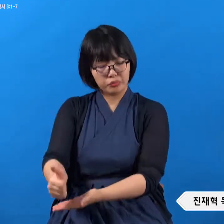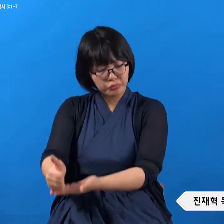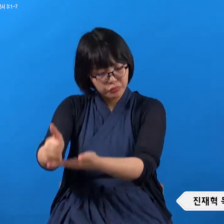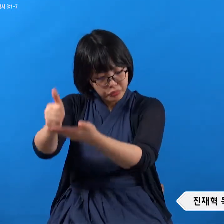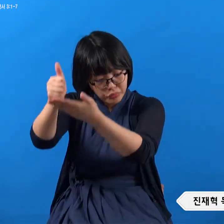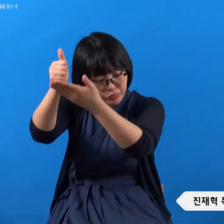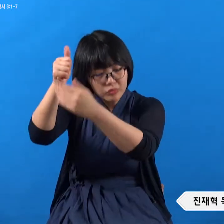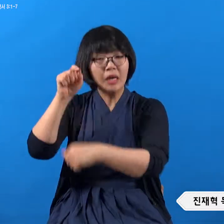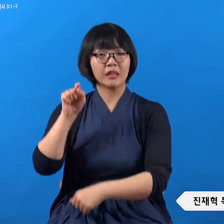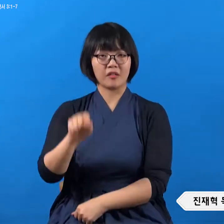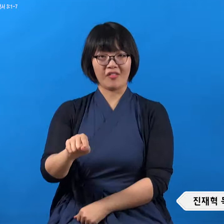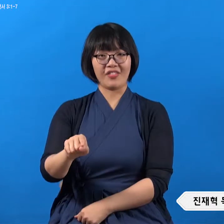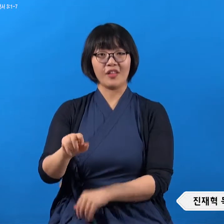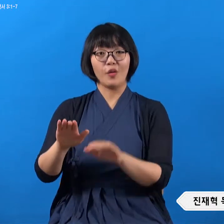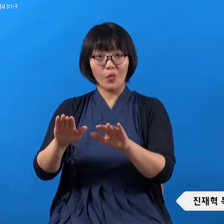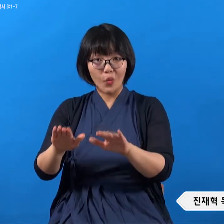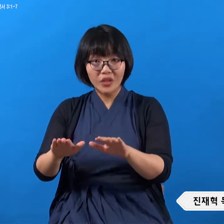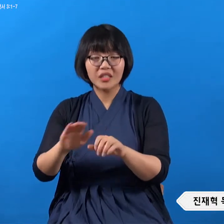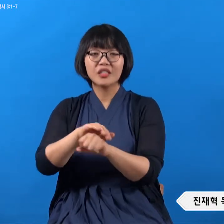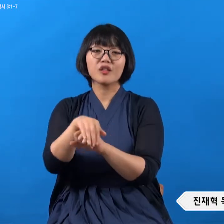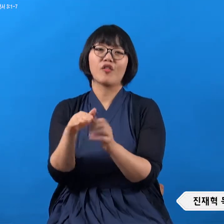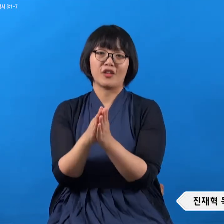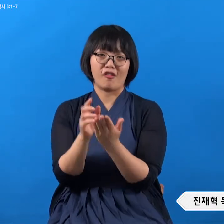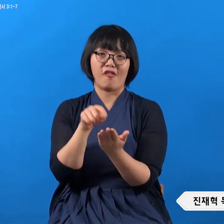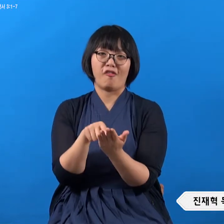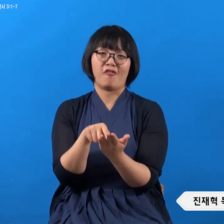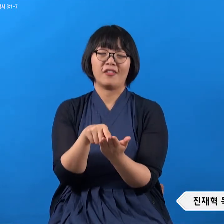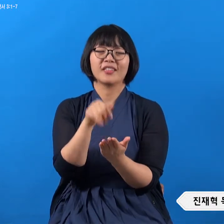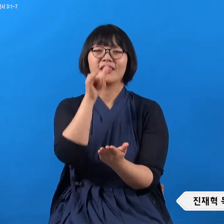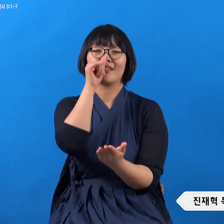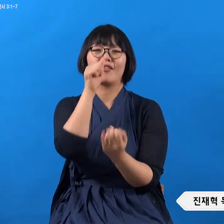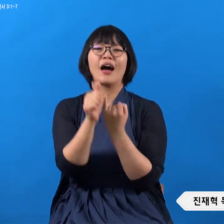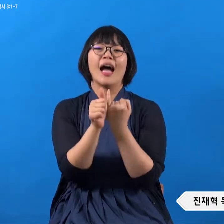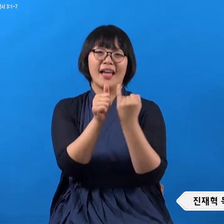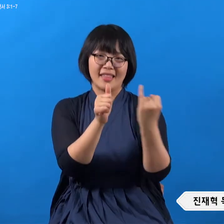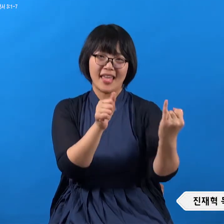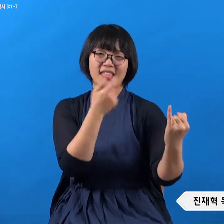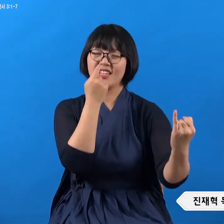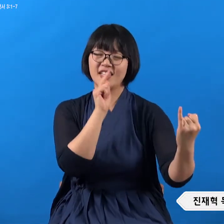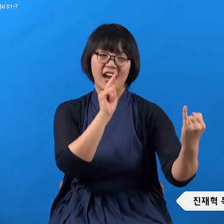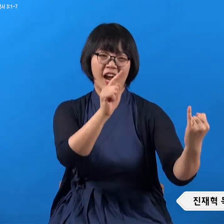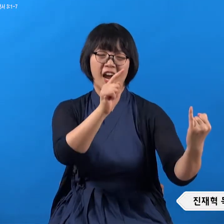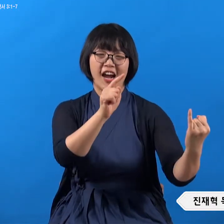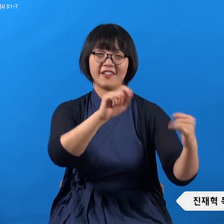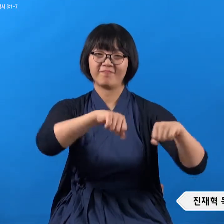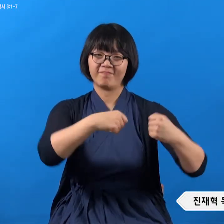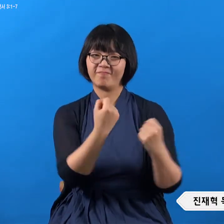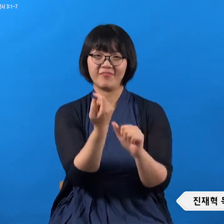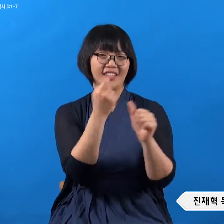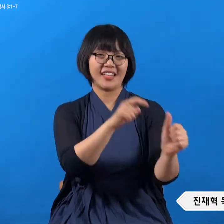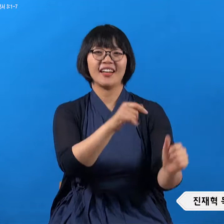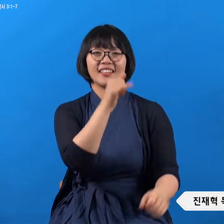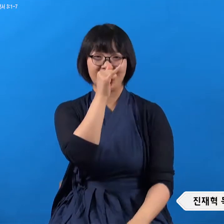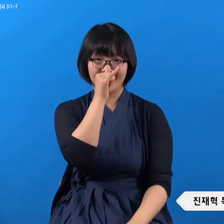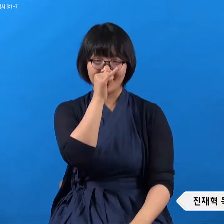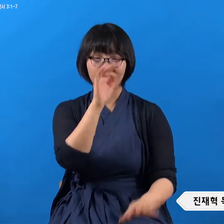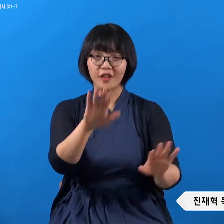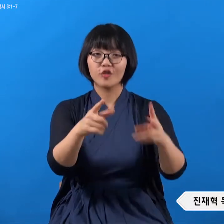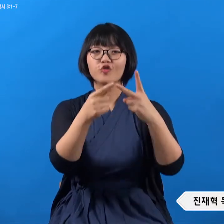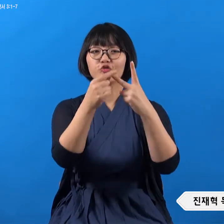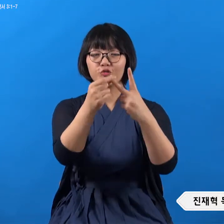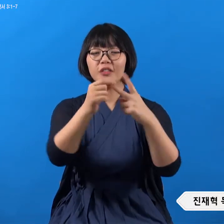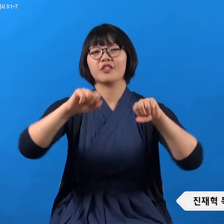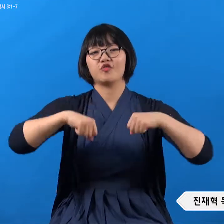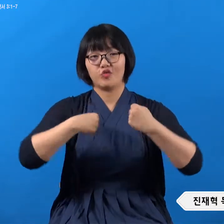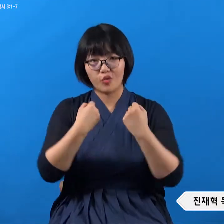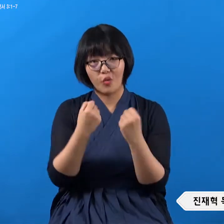것, 성경이 말씀하시는 아내의 모습을 봅니다. 두 번째 순종의